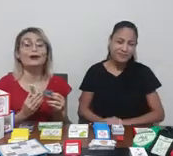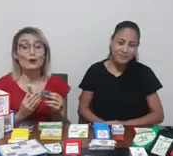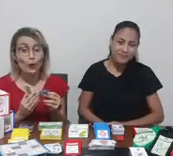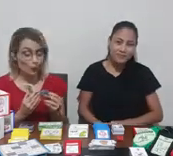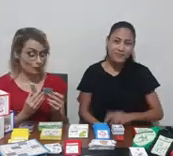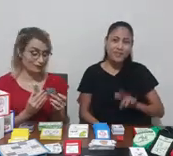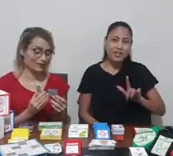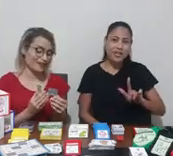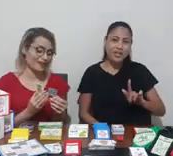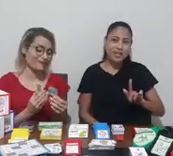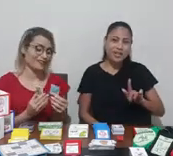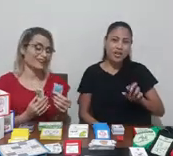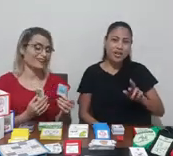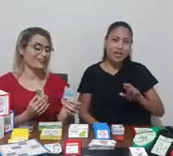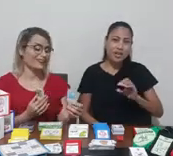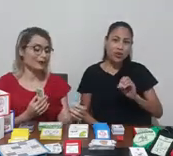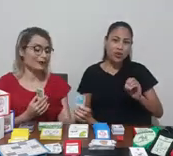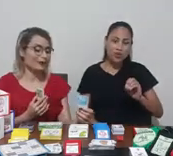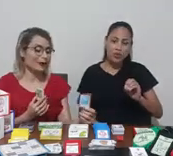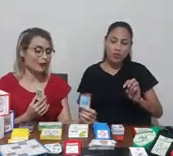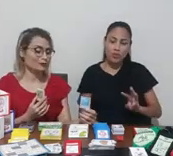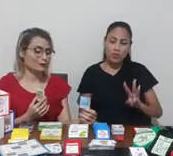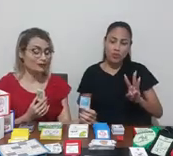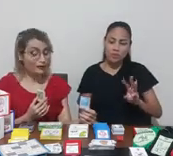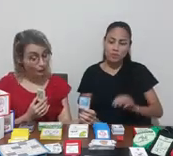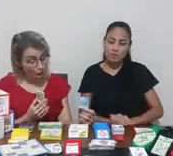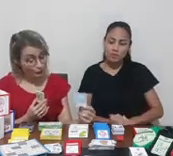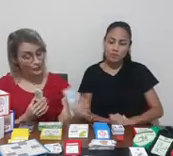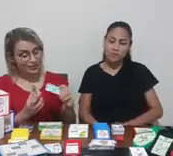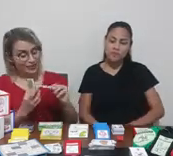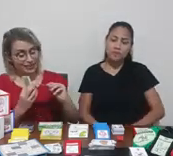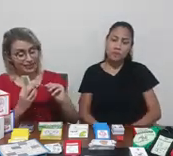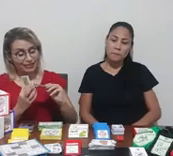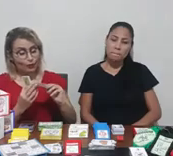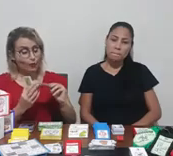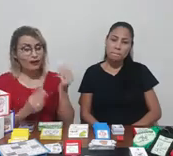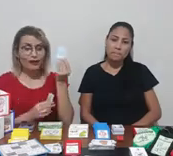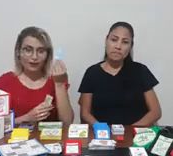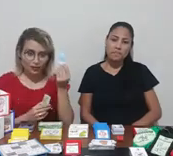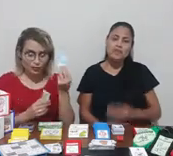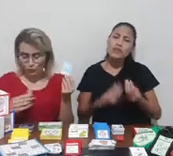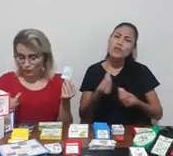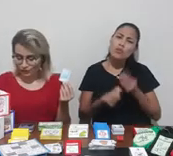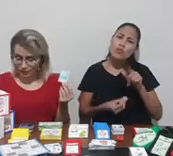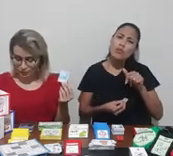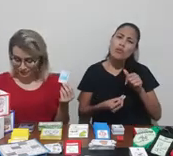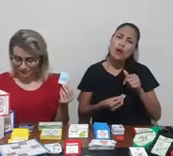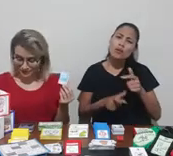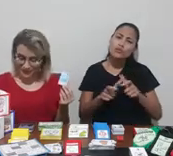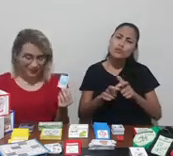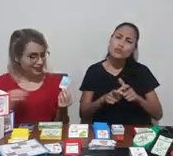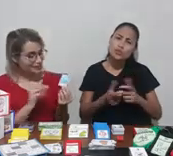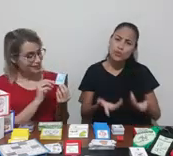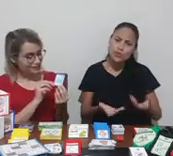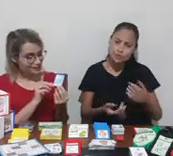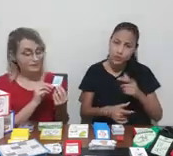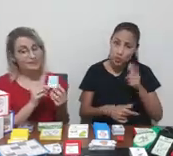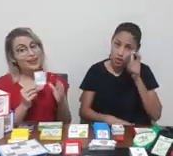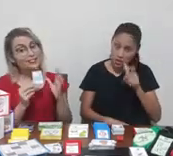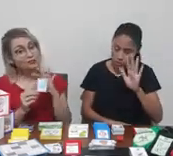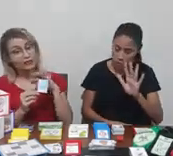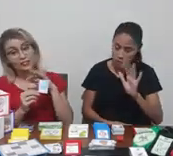da Grow, tá? Então, é um jogo da Grow. Então, como é que é esse jogo? Veja, que